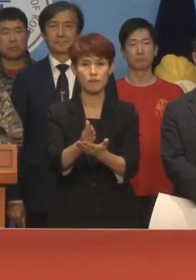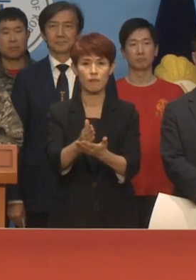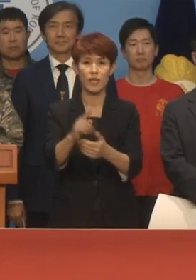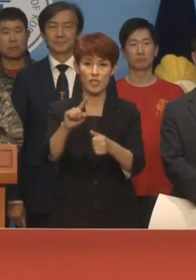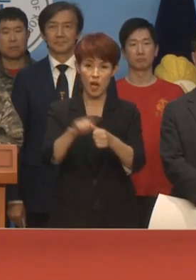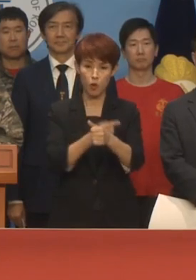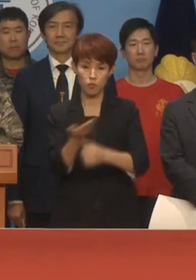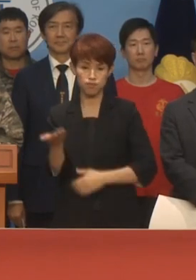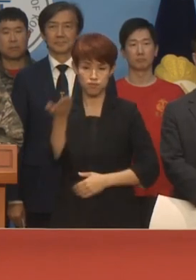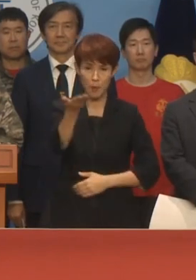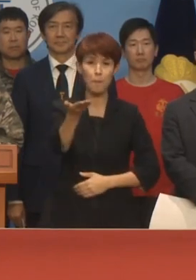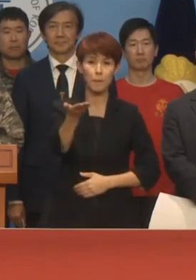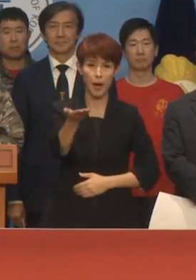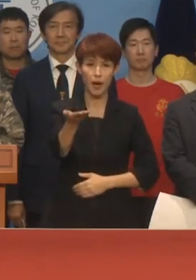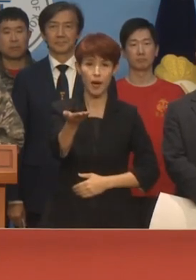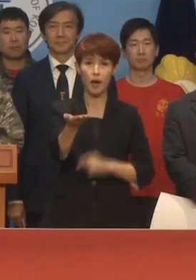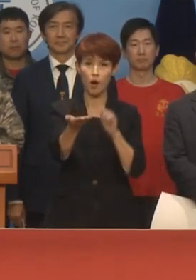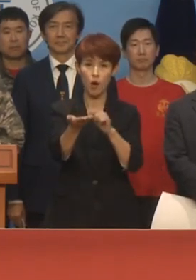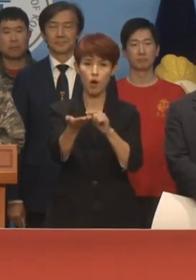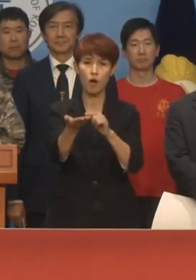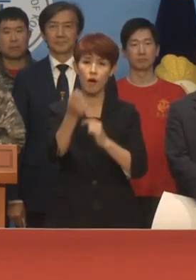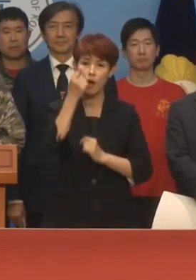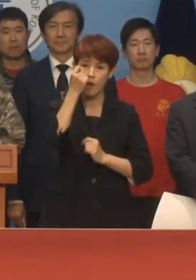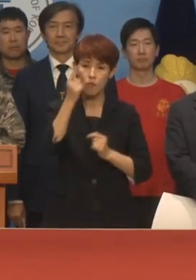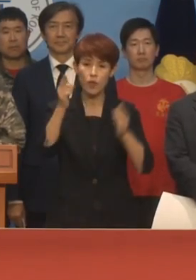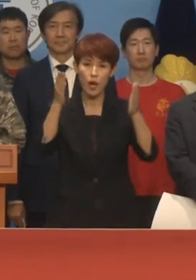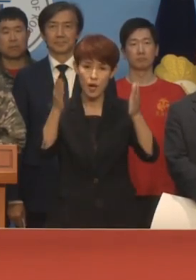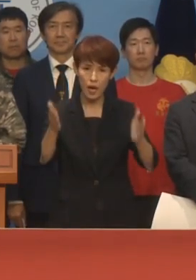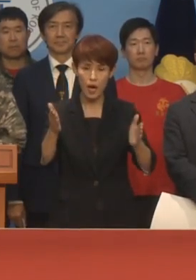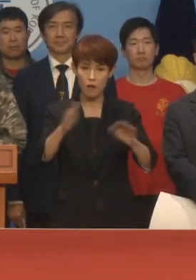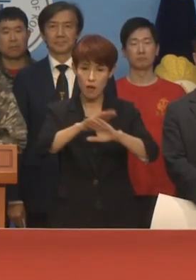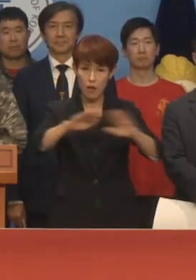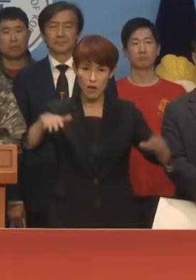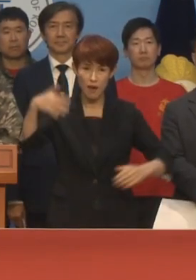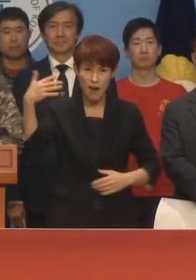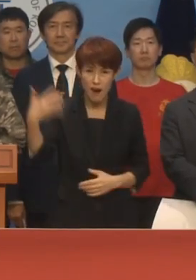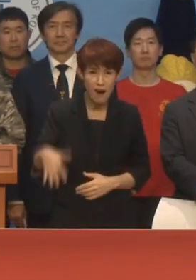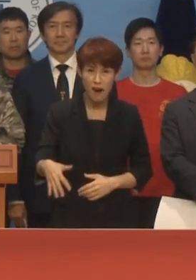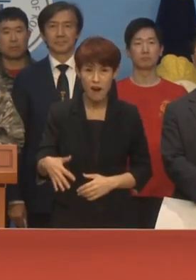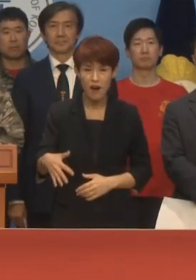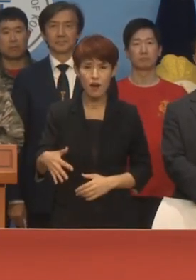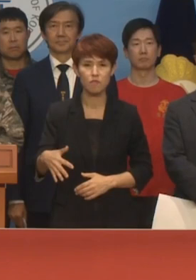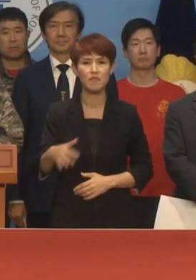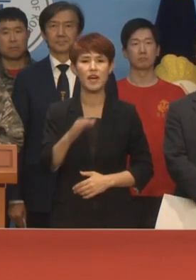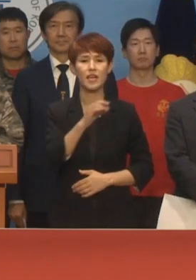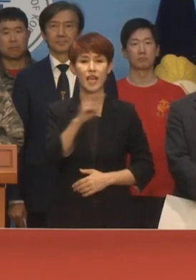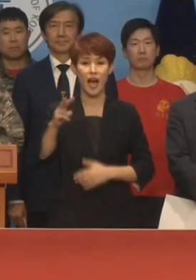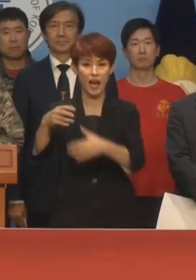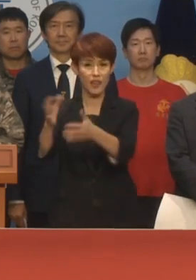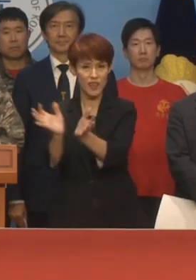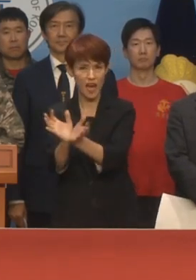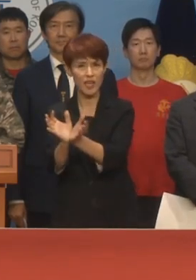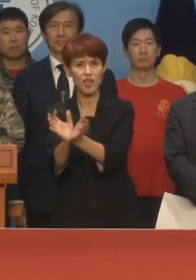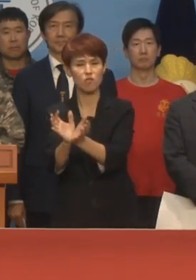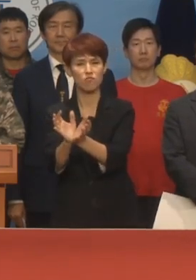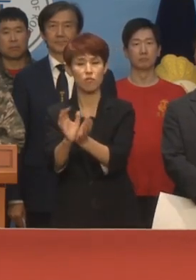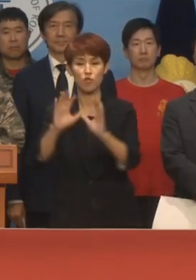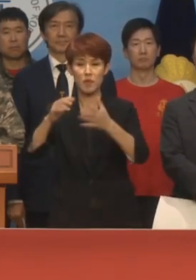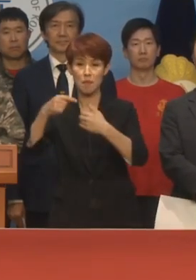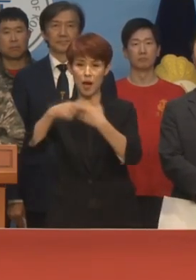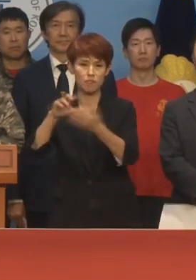자동 부의된 안건을 한 달 동안 처리하지 못한다면 야당이 민의를 제대로